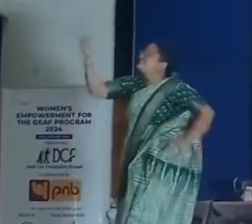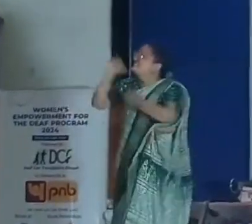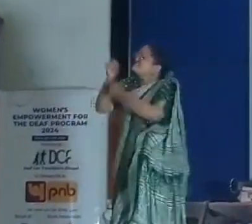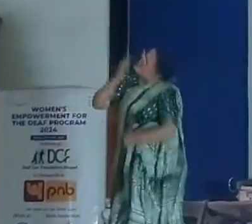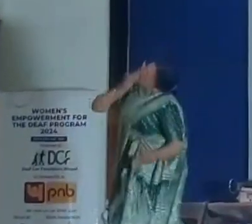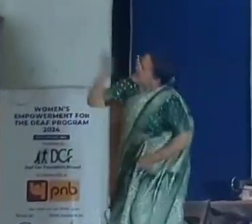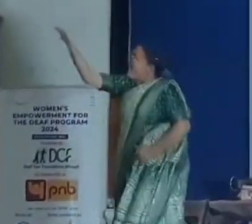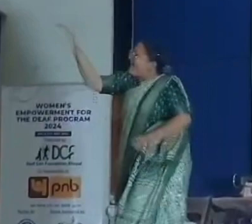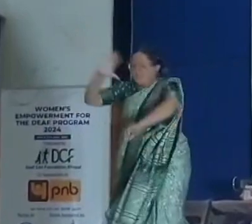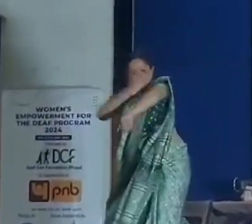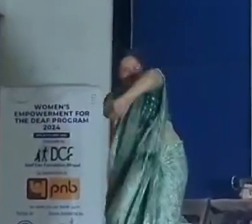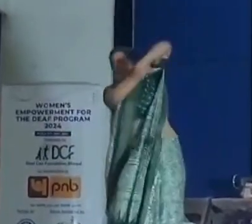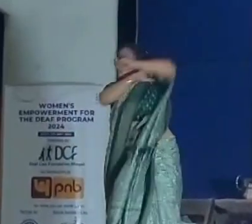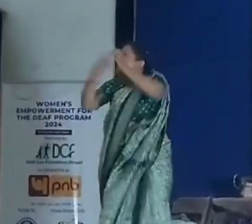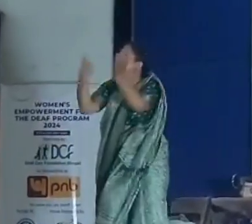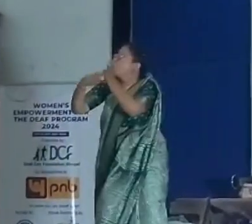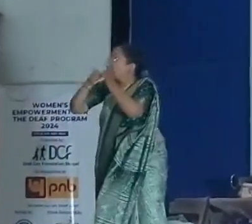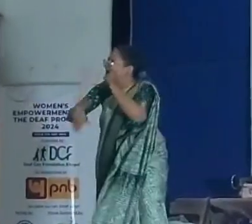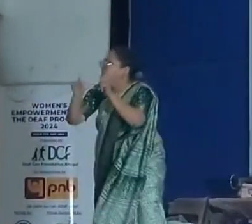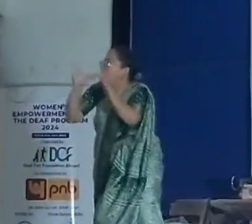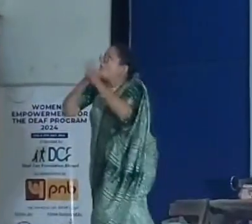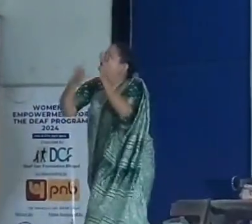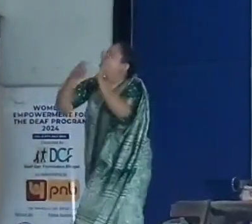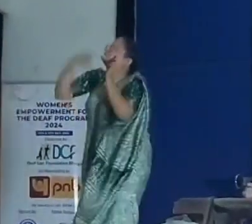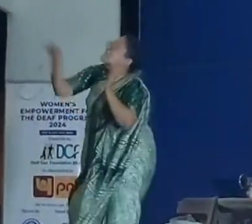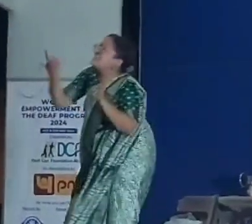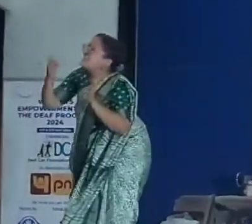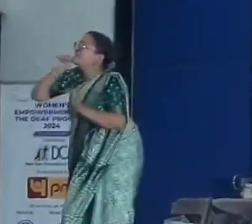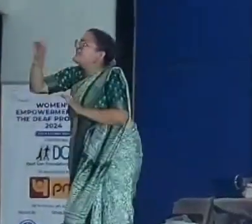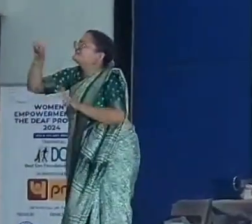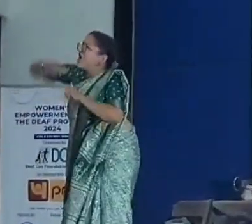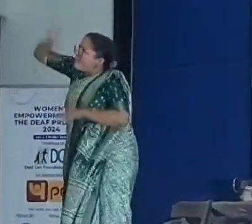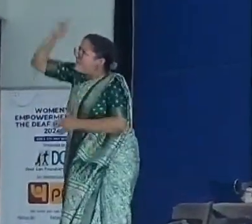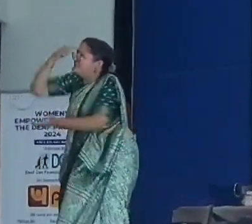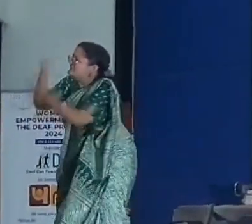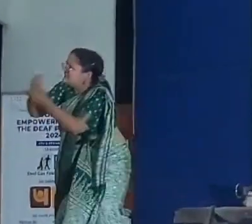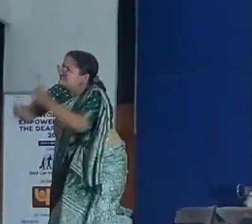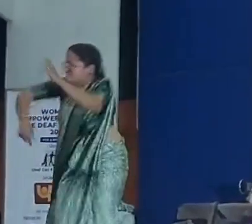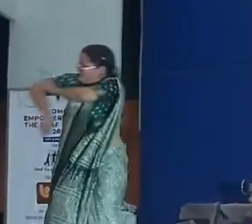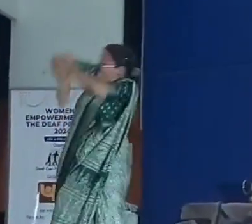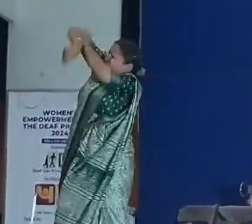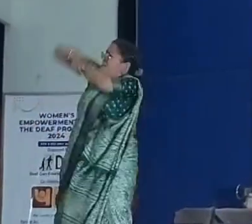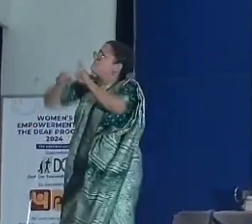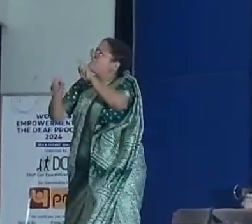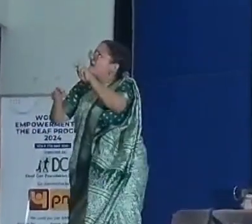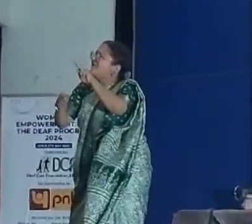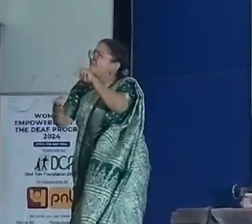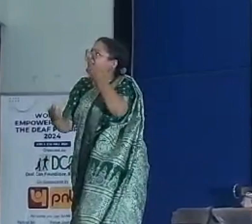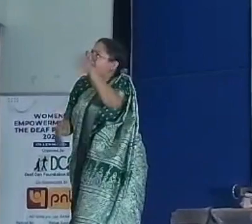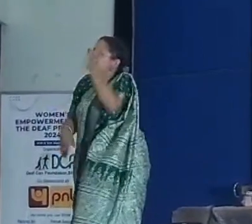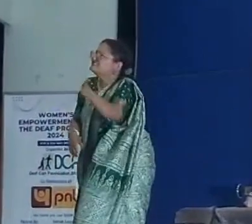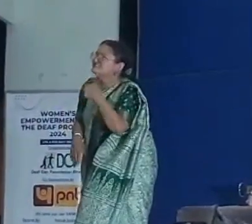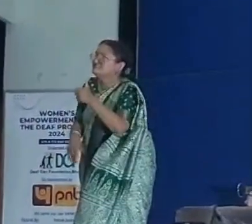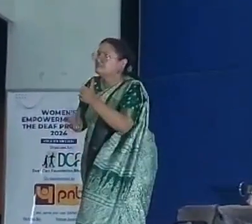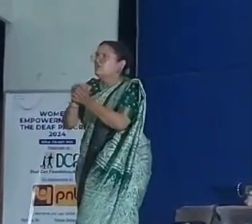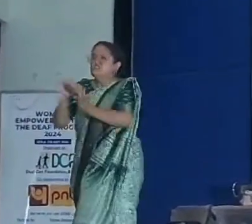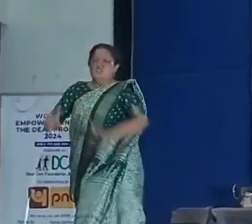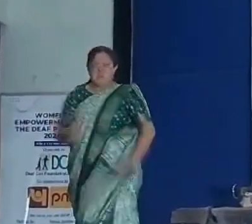देख रहे हो तुम क्या शांति से बैठे, वो लड़की को ऐसे मतलब खींच के लेके जा रहा है क्या, तुम्हारे क्या राइट ये क्या लड़की में कुछ लो या राइट नहीं है क्या, क्या ये सही चीज